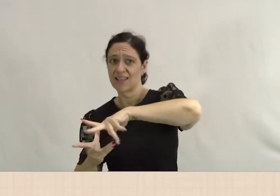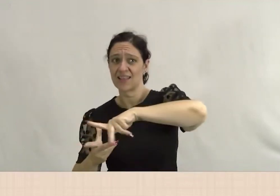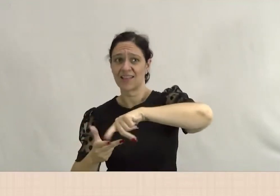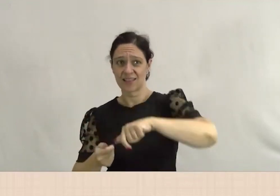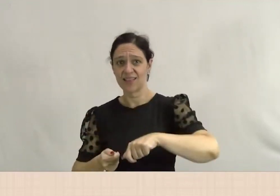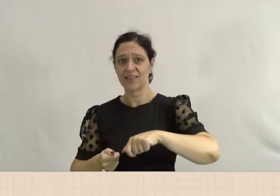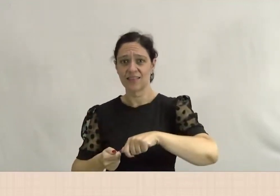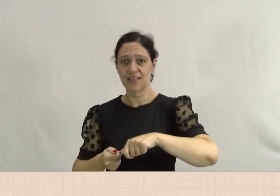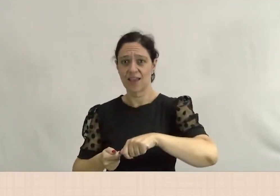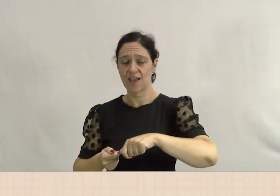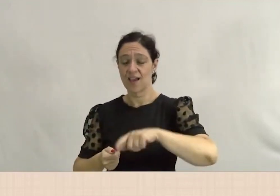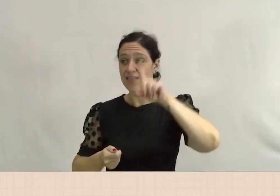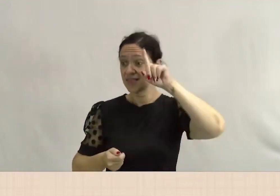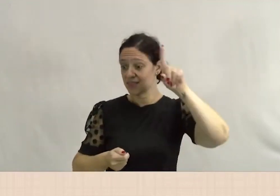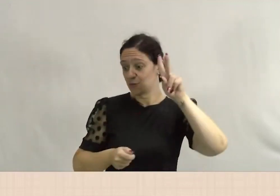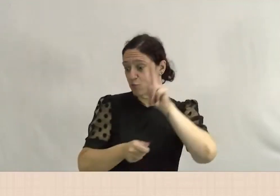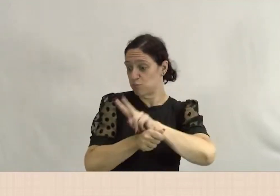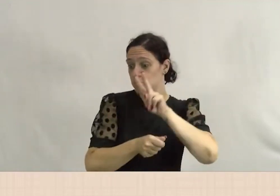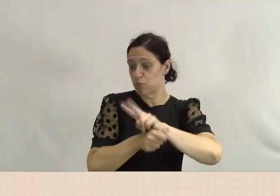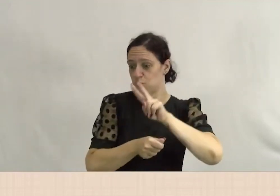está o amor de Deus cuidando do homem?